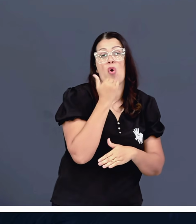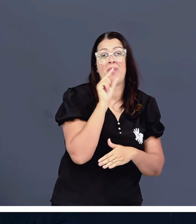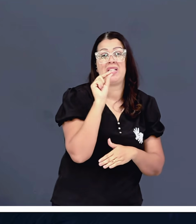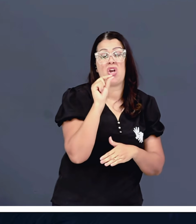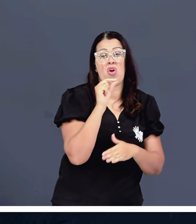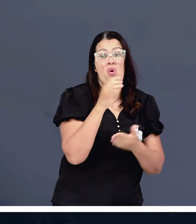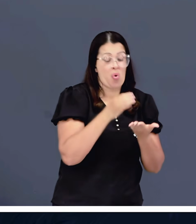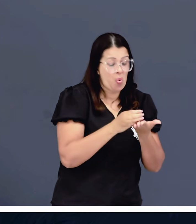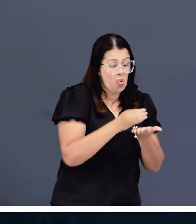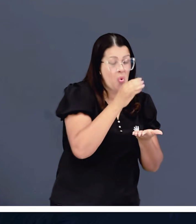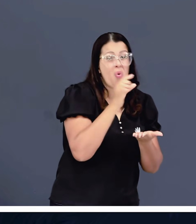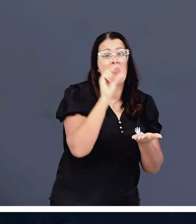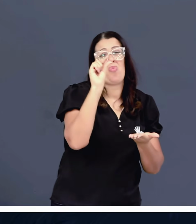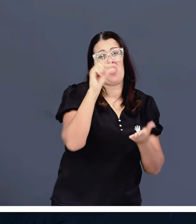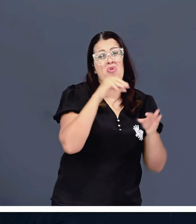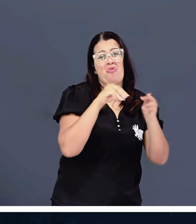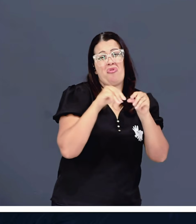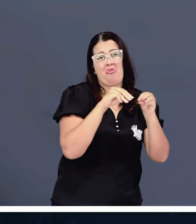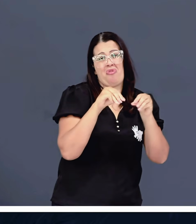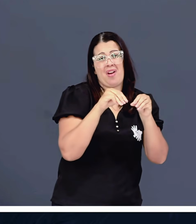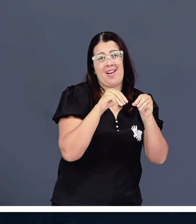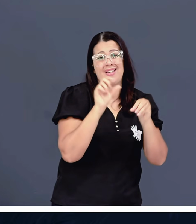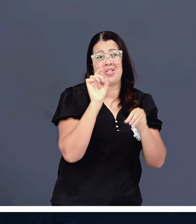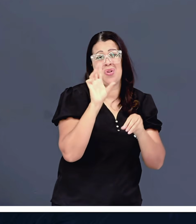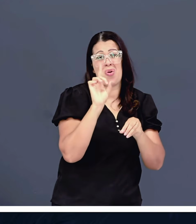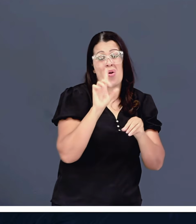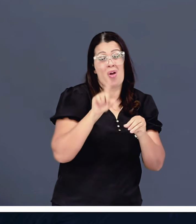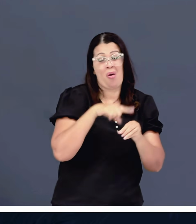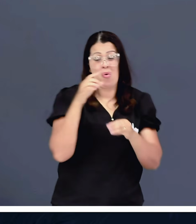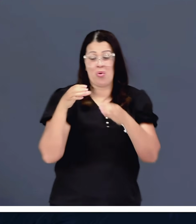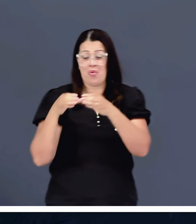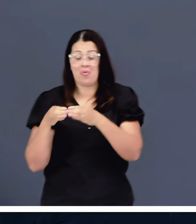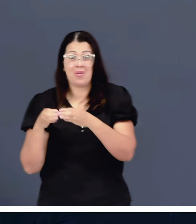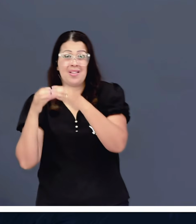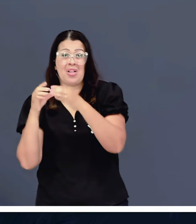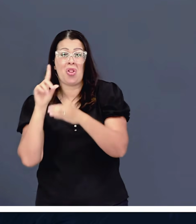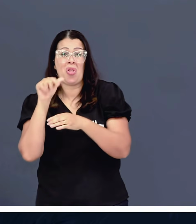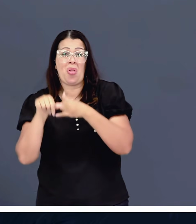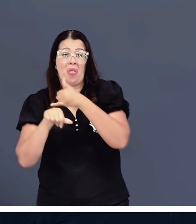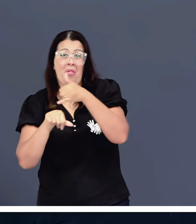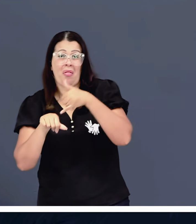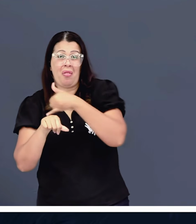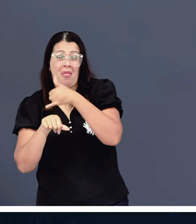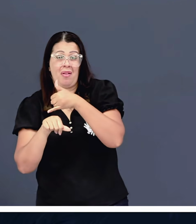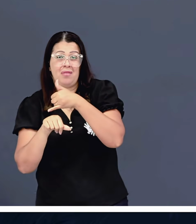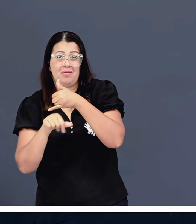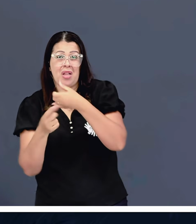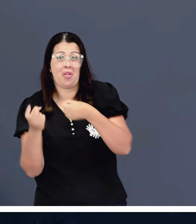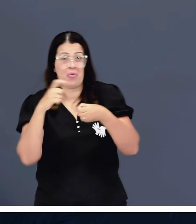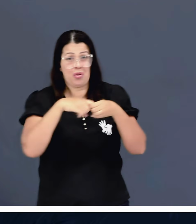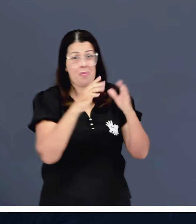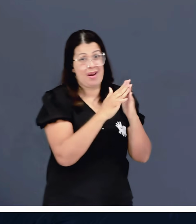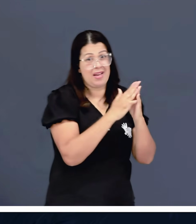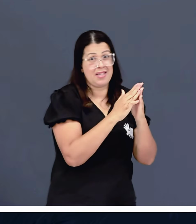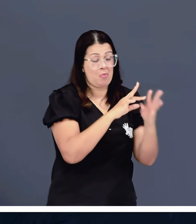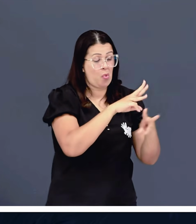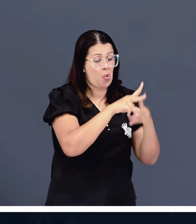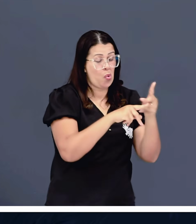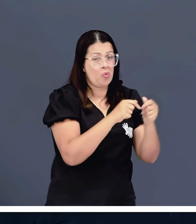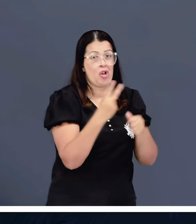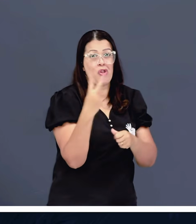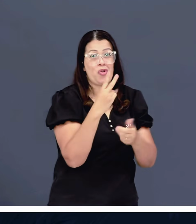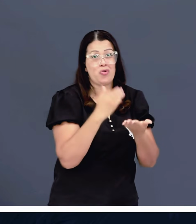tenho uma vasilha que tem um pouquinho de farinha, e em outra vasilha um restinho de azeite. Eu estou voltando para casa para fazer